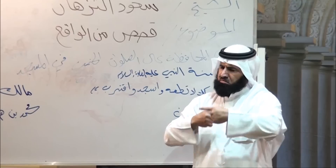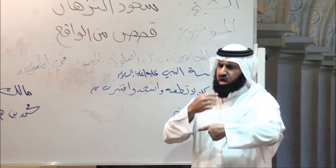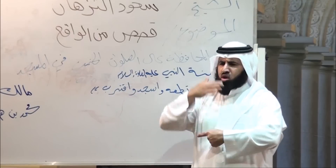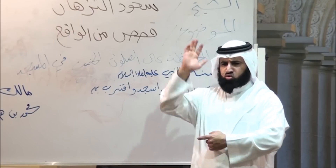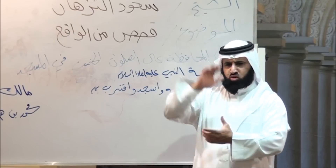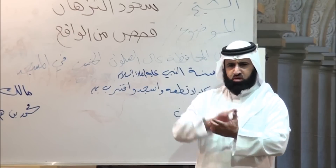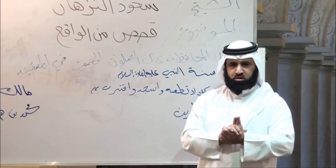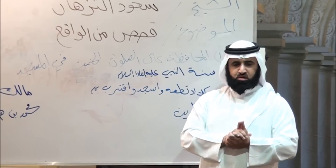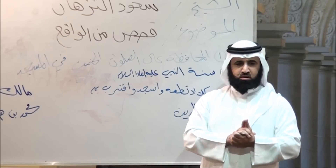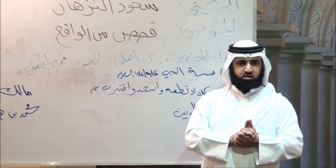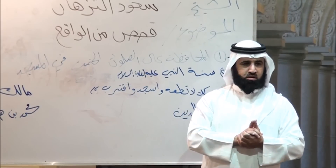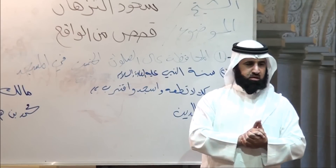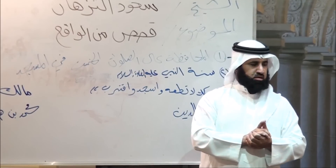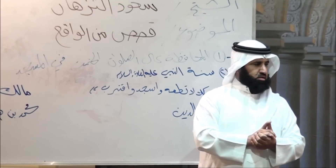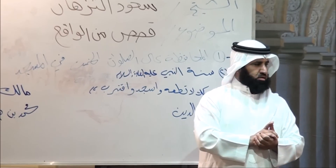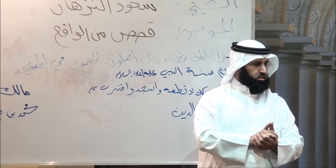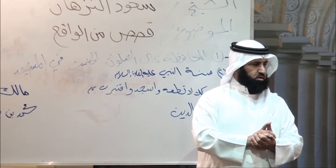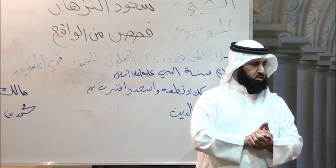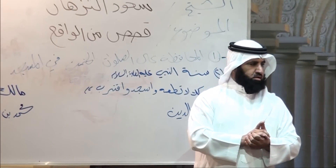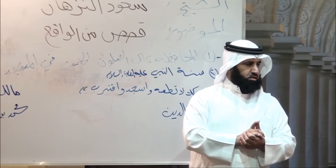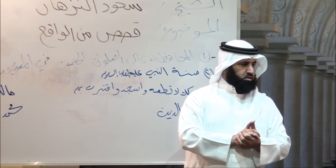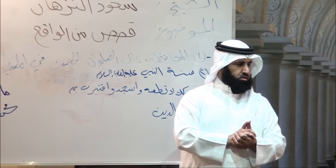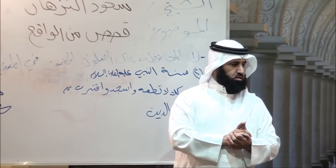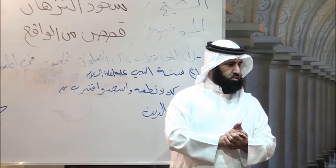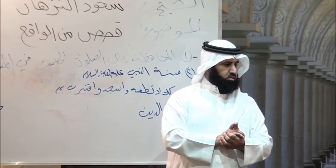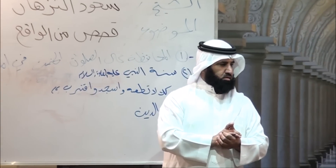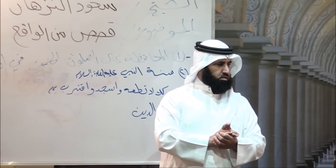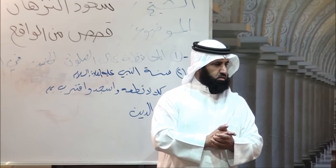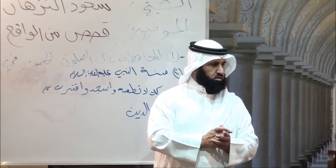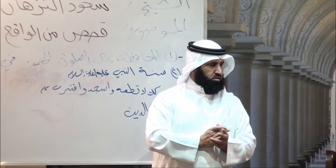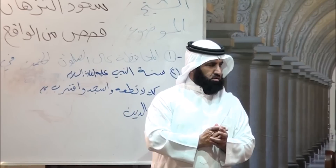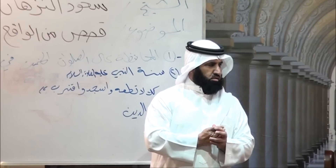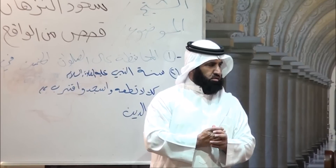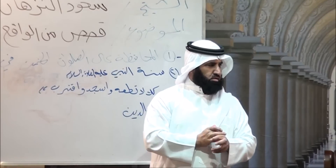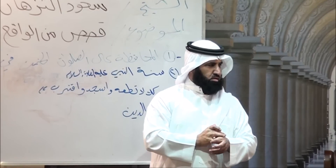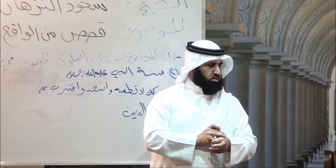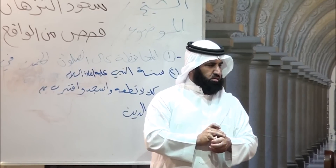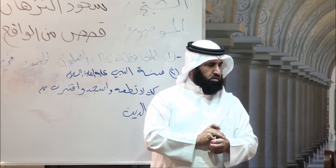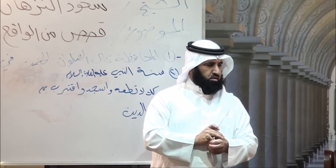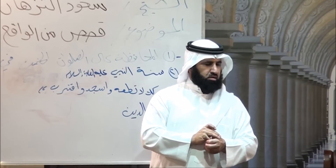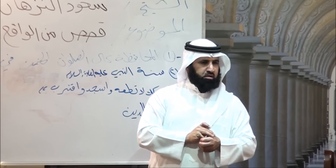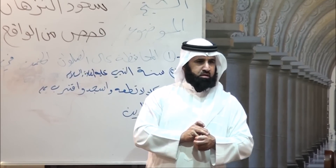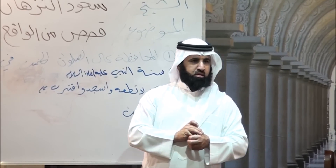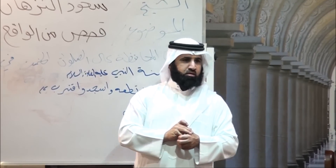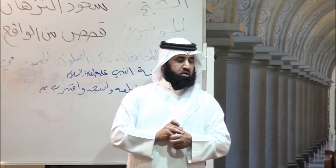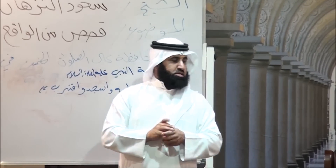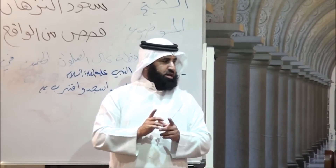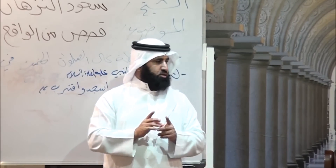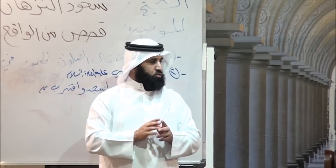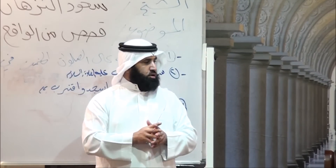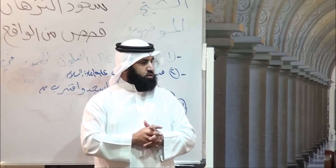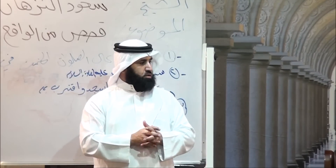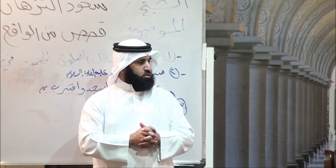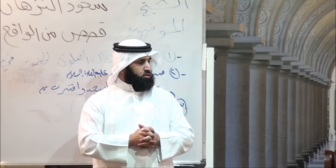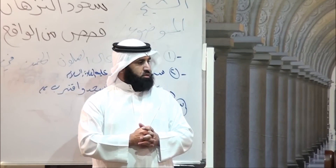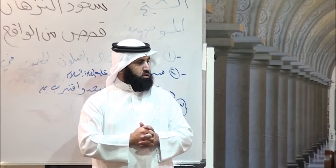يأتيني رجل يقول لقد رأيت فيك مثل هذه الرؤيا. كل سنة كل ما عن